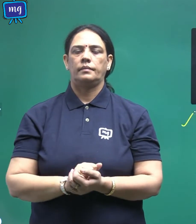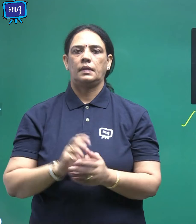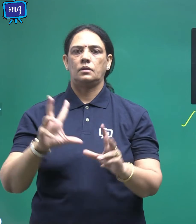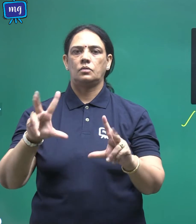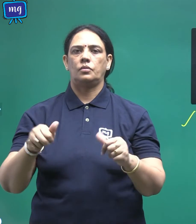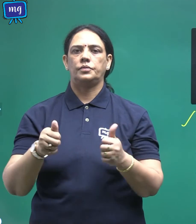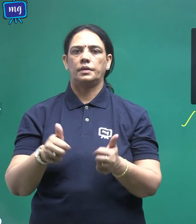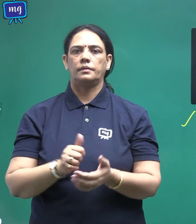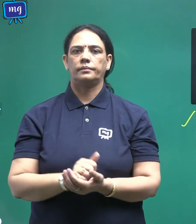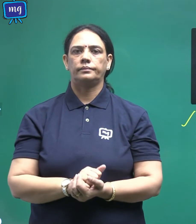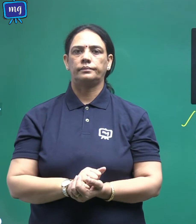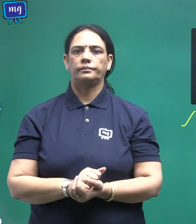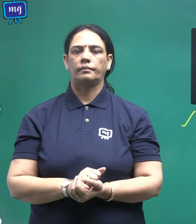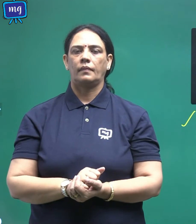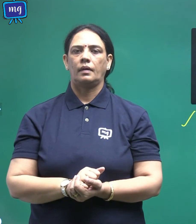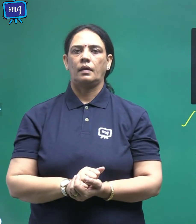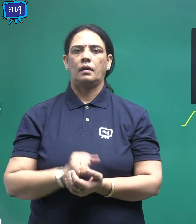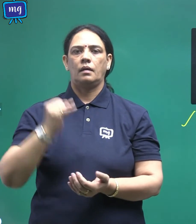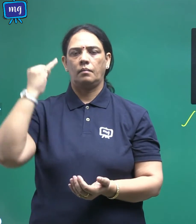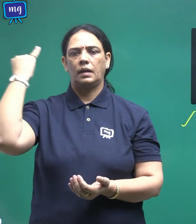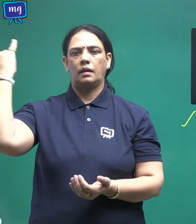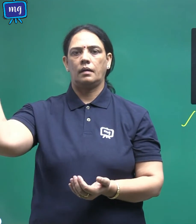हल, माना